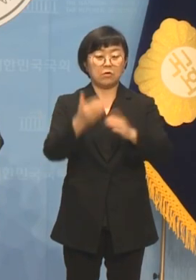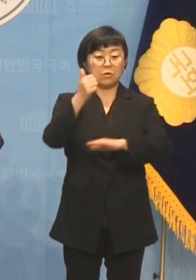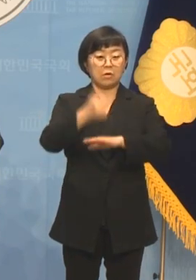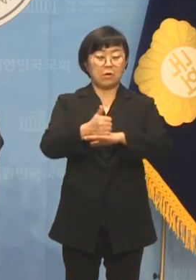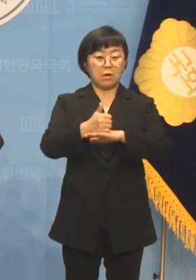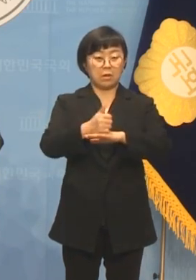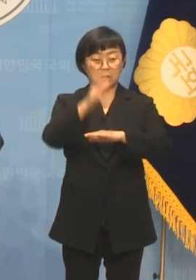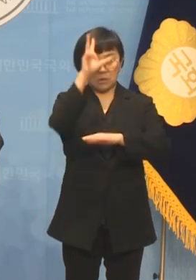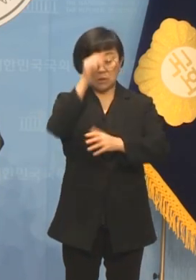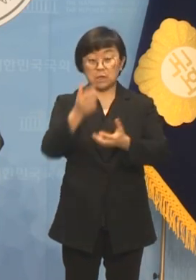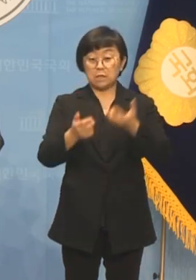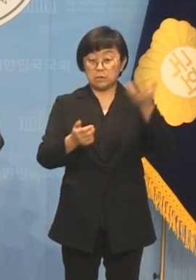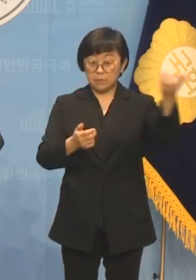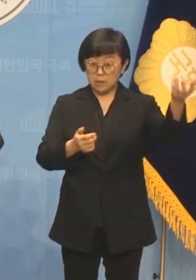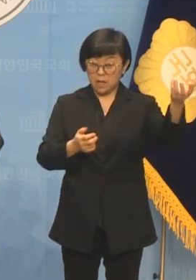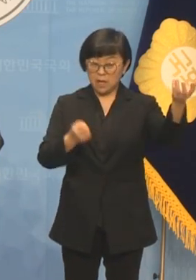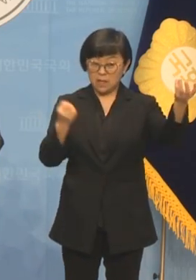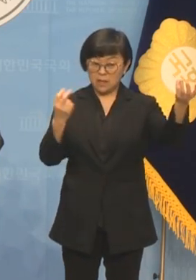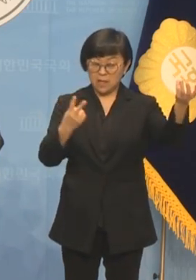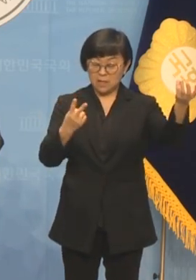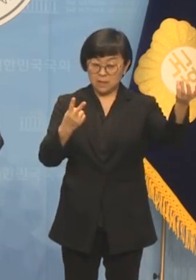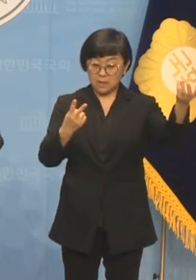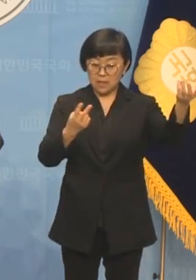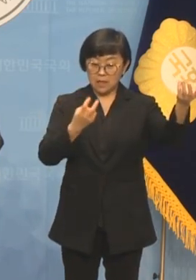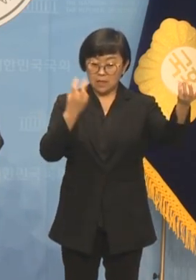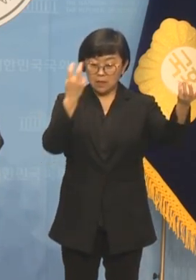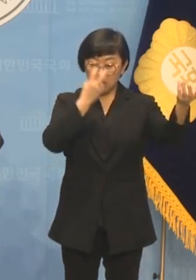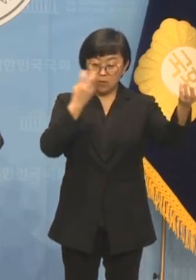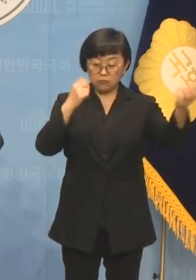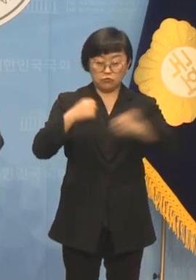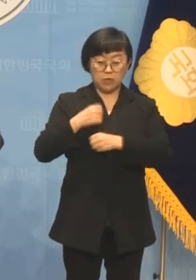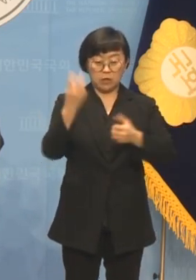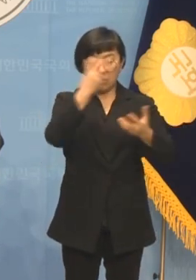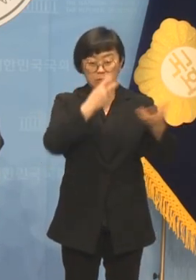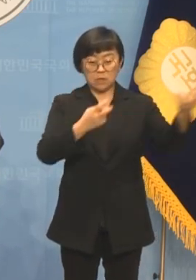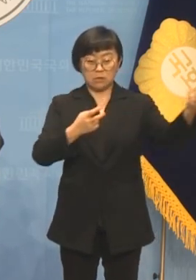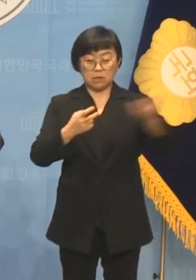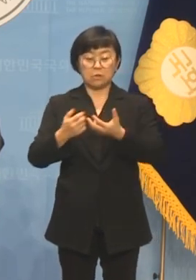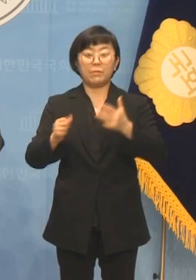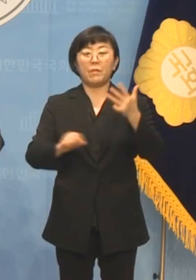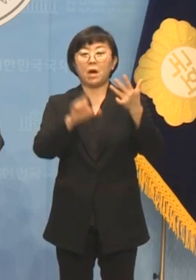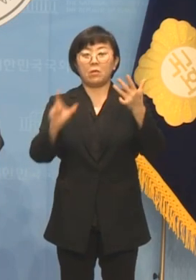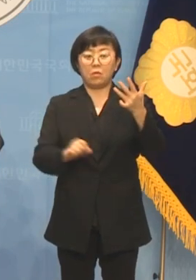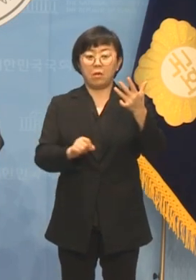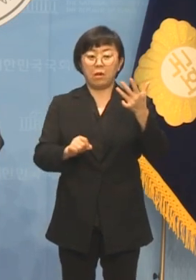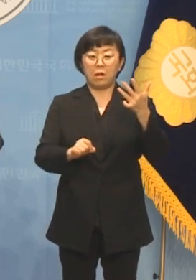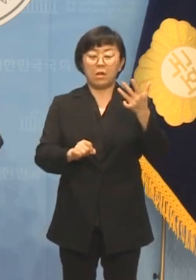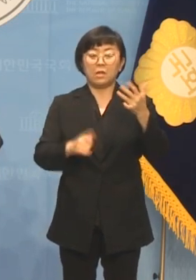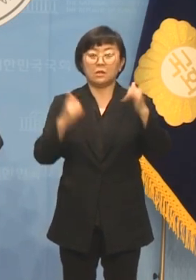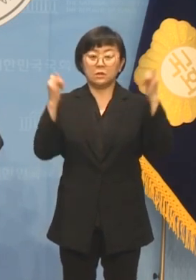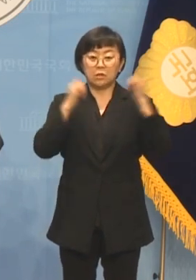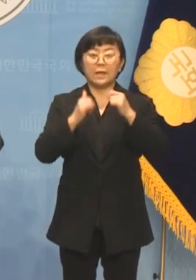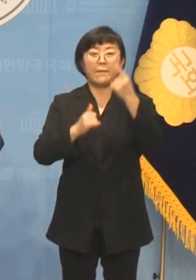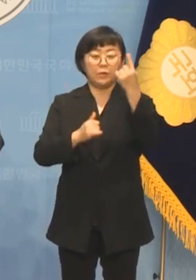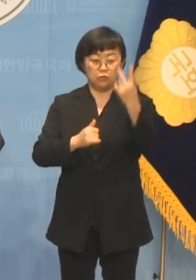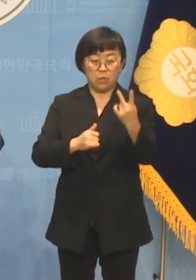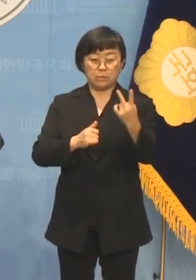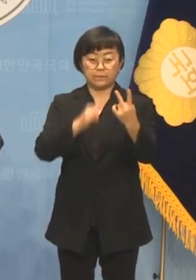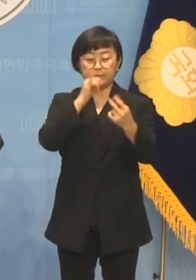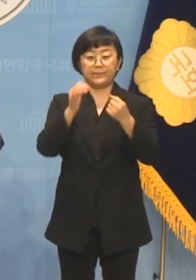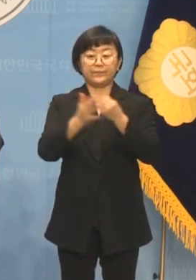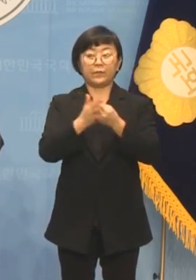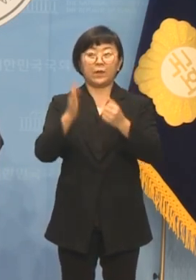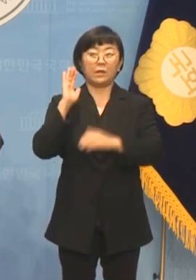경찰로 이첩됐다가 다시 검찰로 회수된 지난 8월 2일 두 차례 통화를 했습니다.